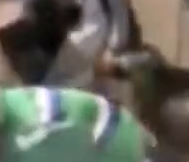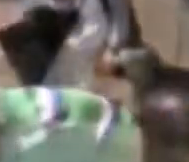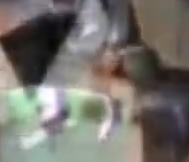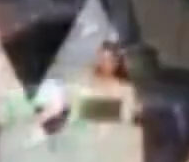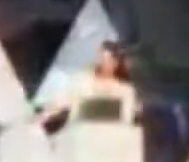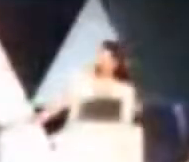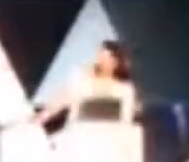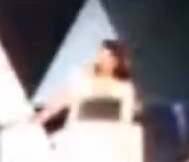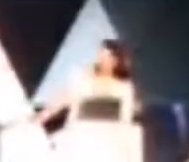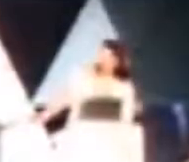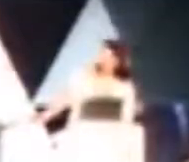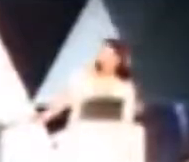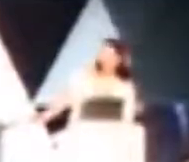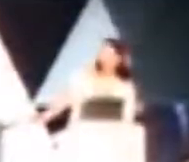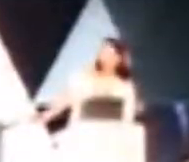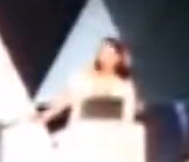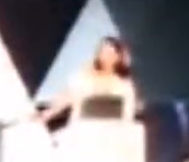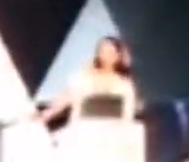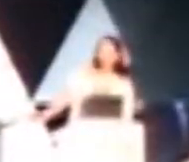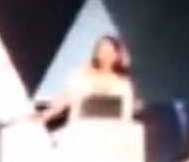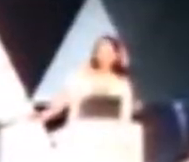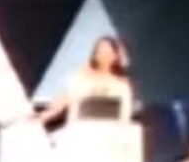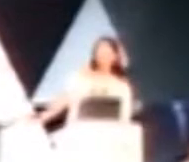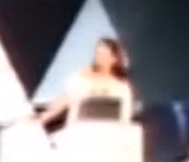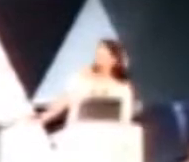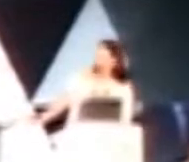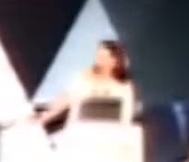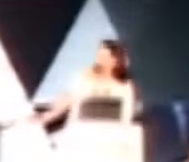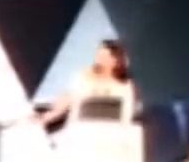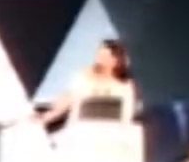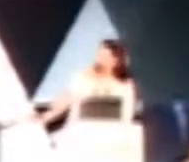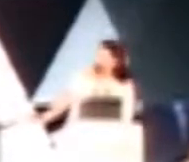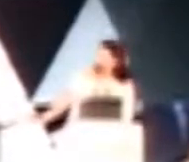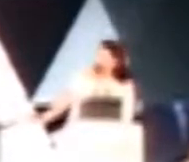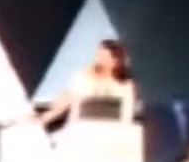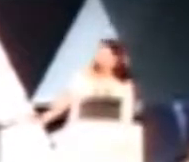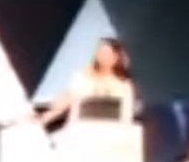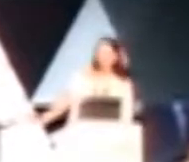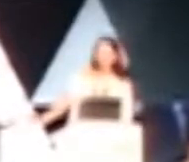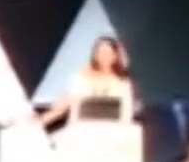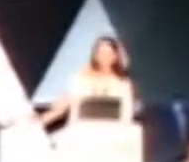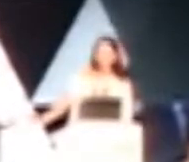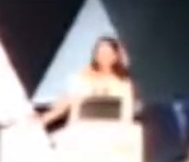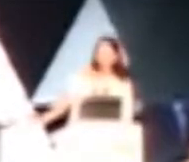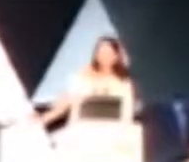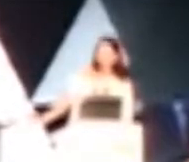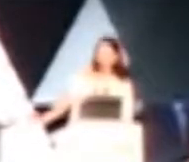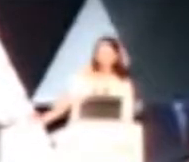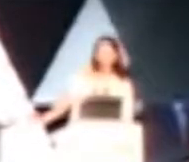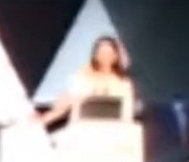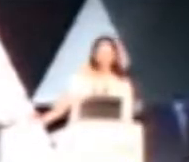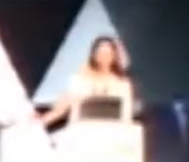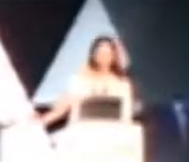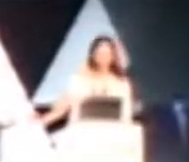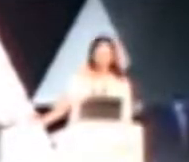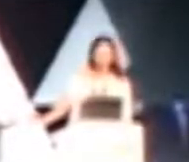Señor presidente, bienvenido. Nos complace mucho que esté con nosotros en esta sesión de clausura de la versión 30 de